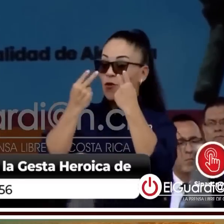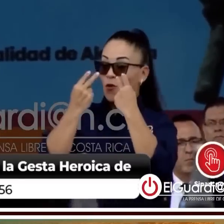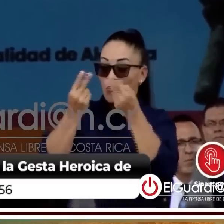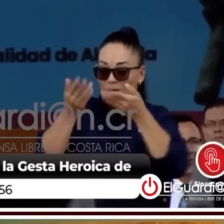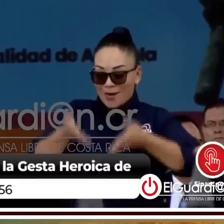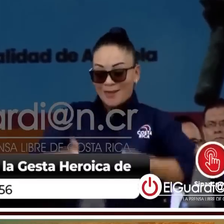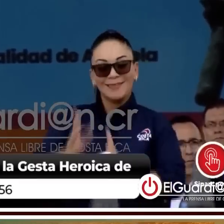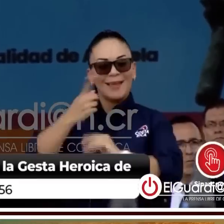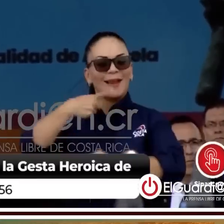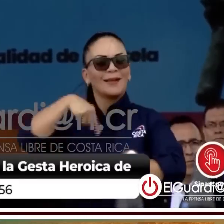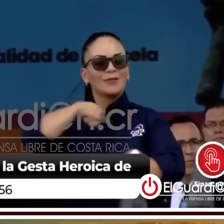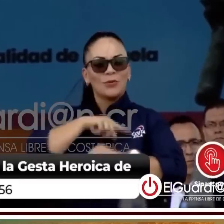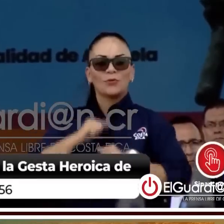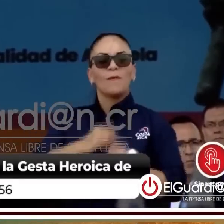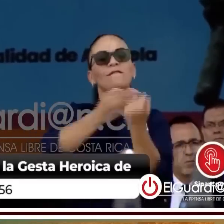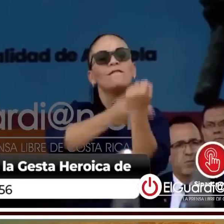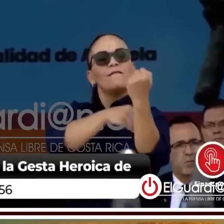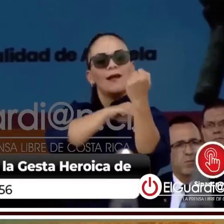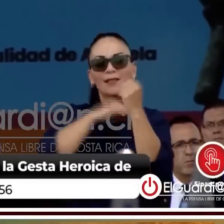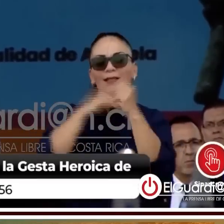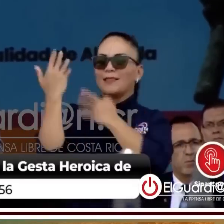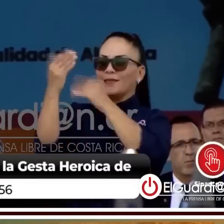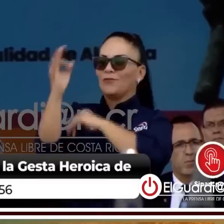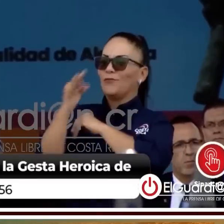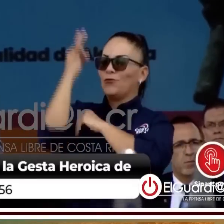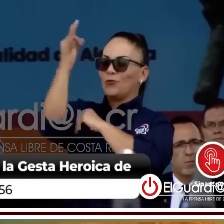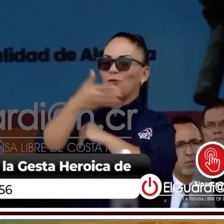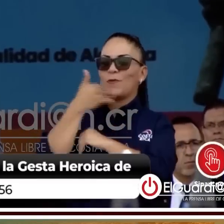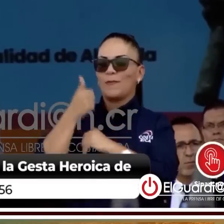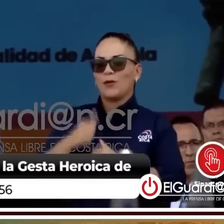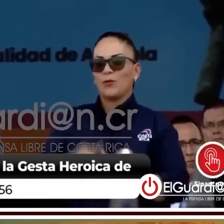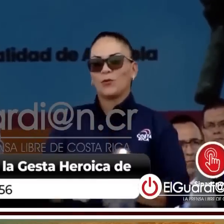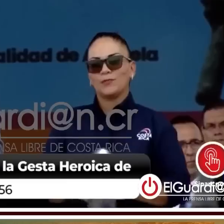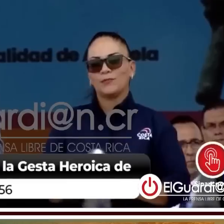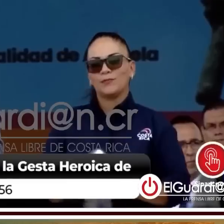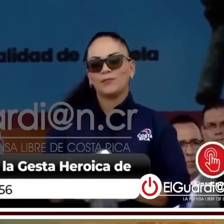con la valiente esperanza en un futuro mejor.